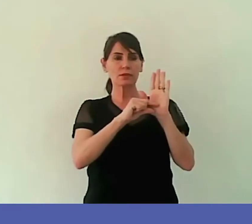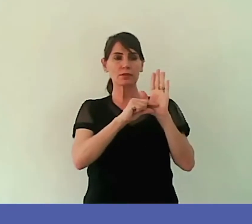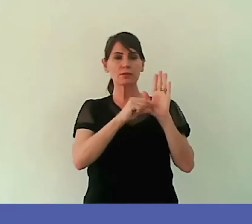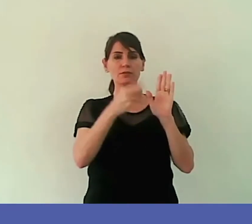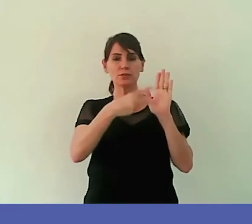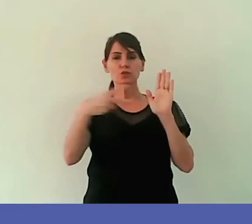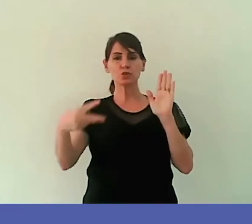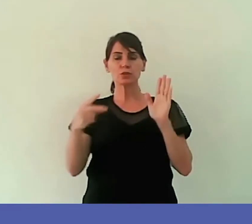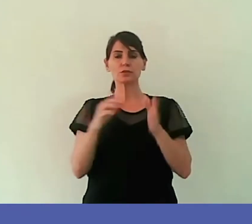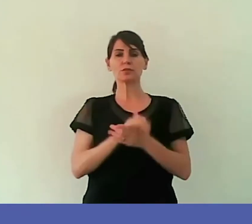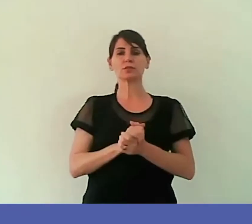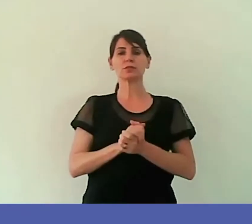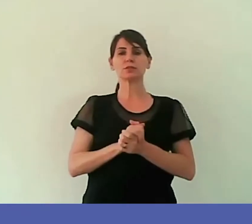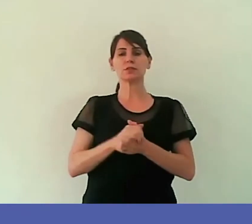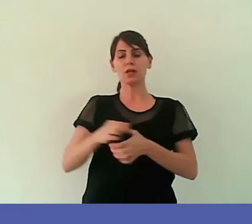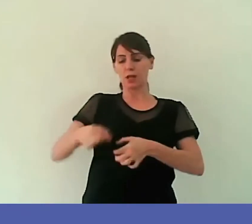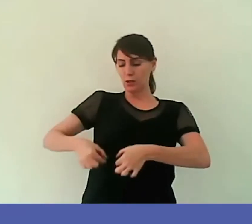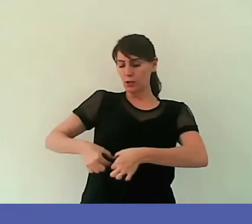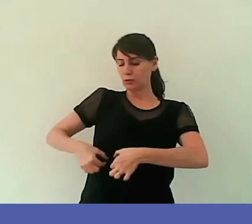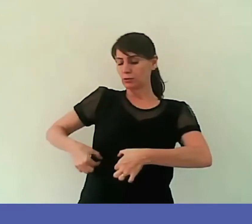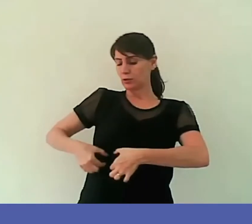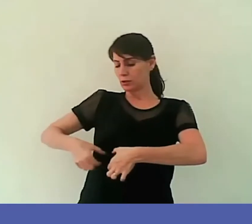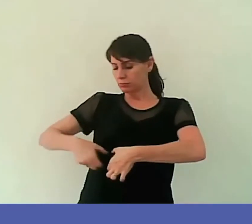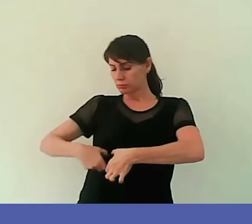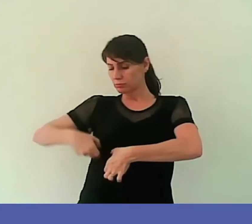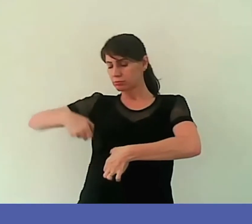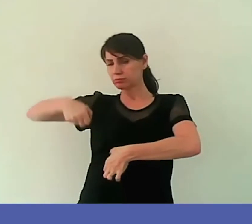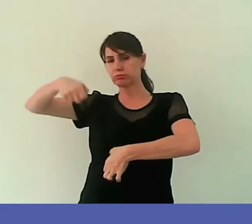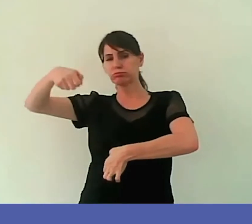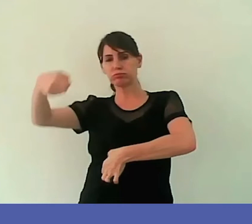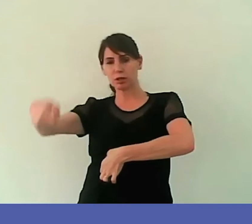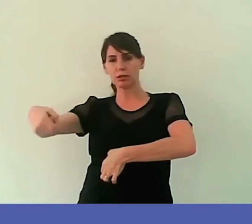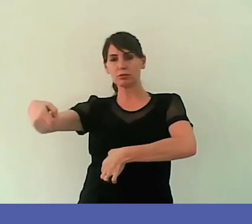a costela que o Senhor Deus tomara ao homem,